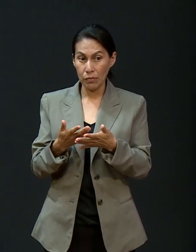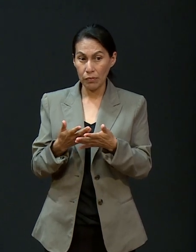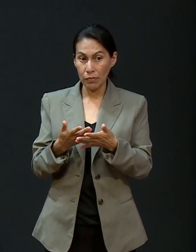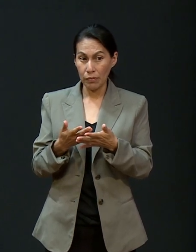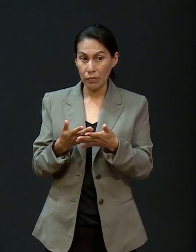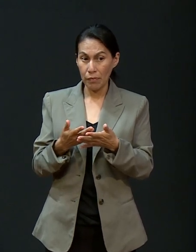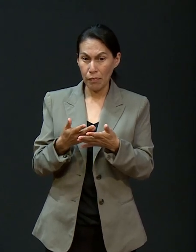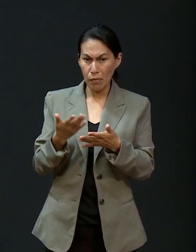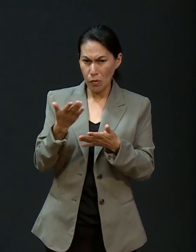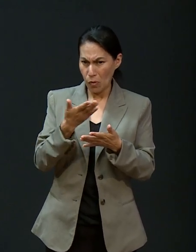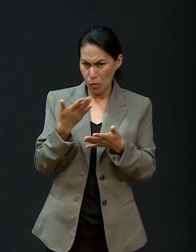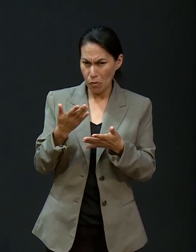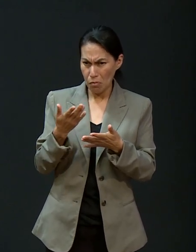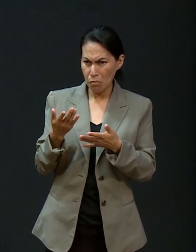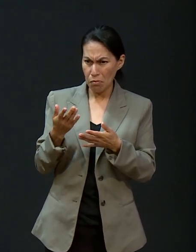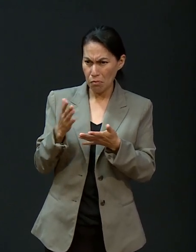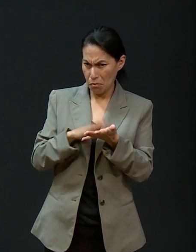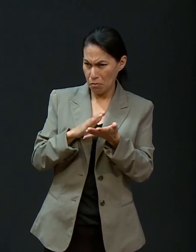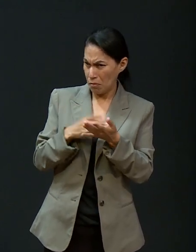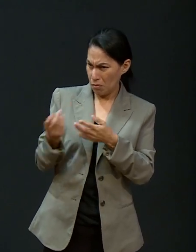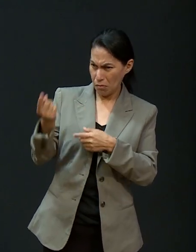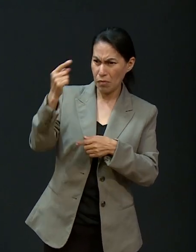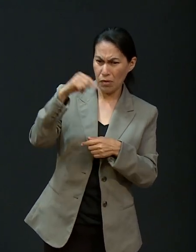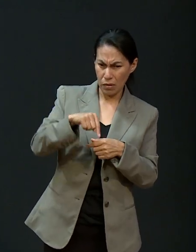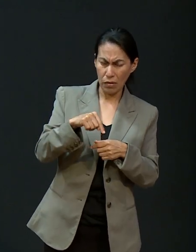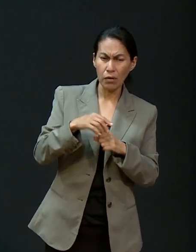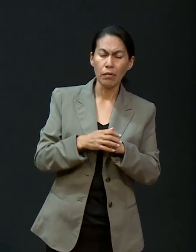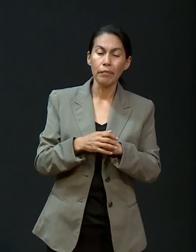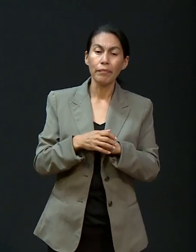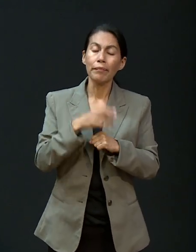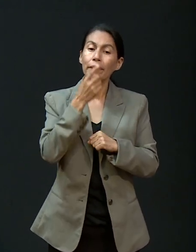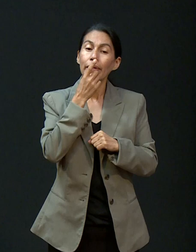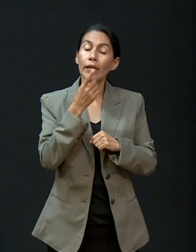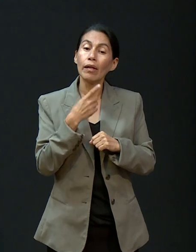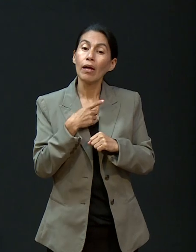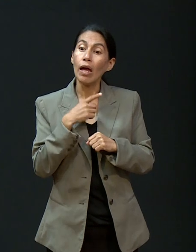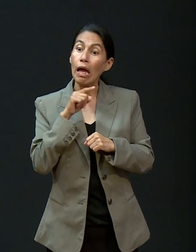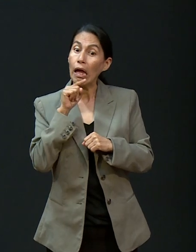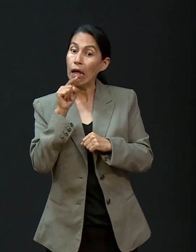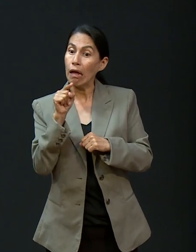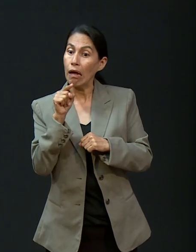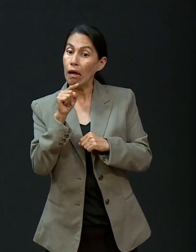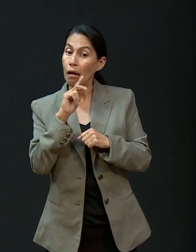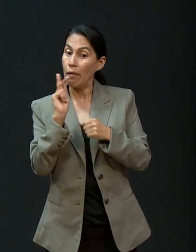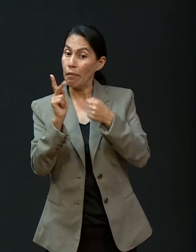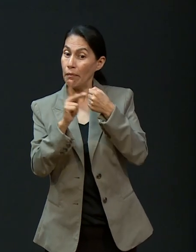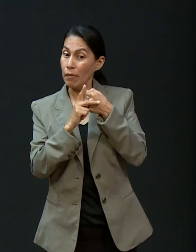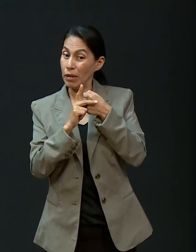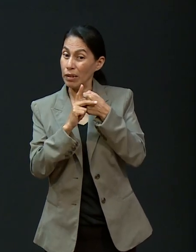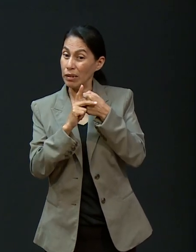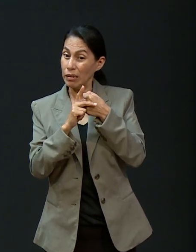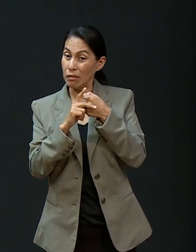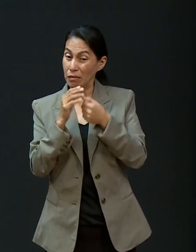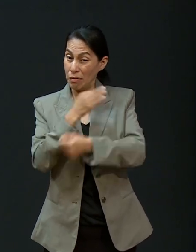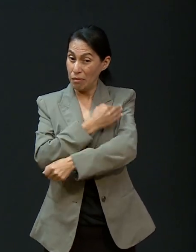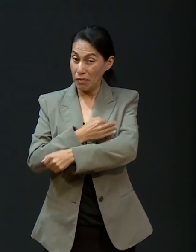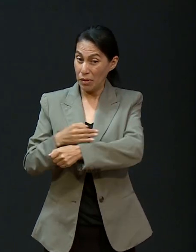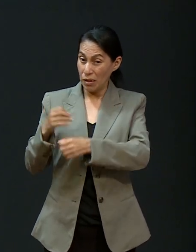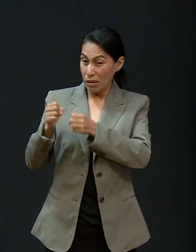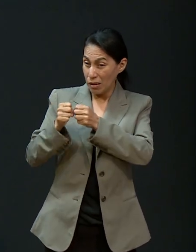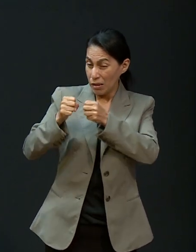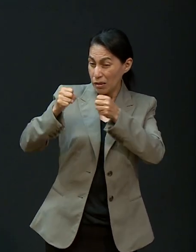cuando hablé que teníamos los planes para venir para acá, dijo, creo que en otro país ustedes, lejos de